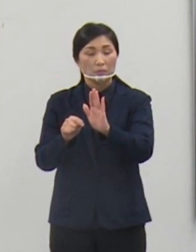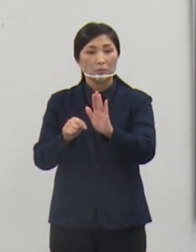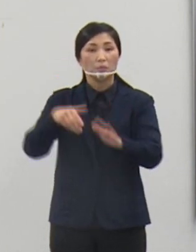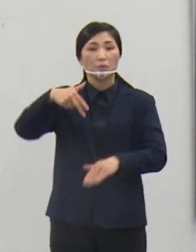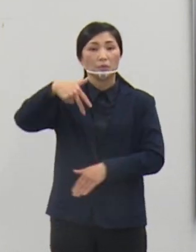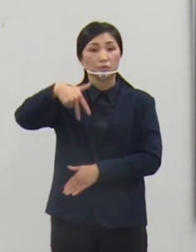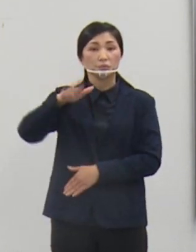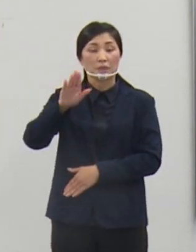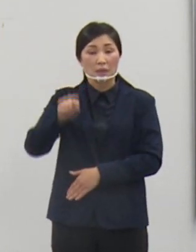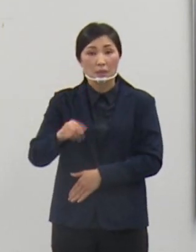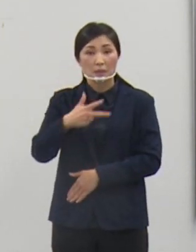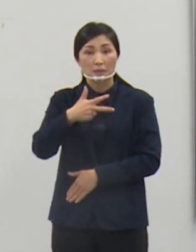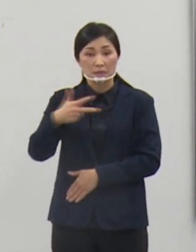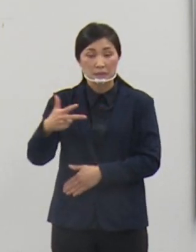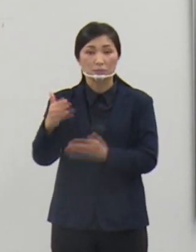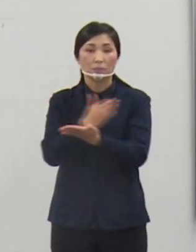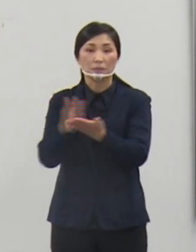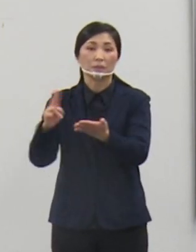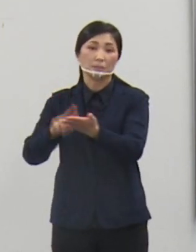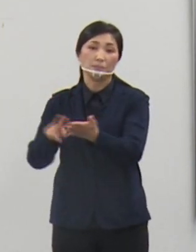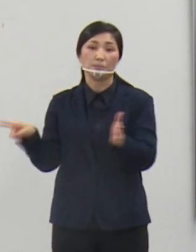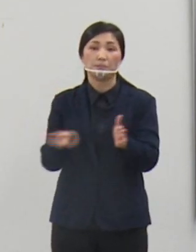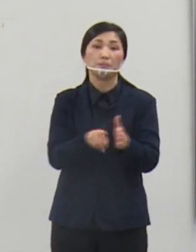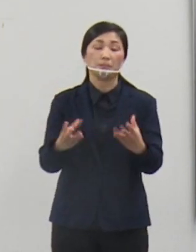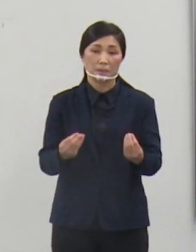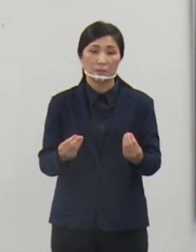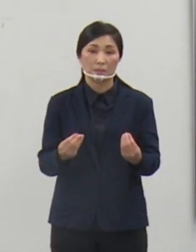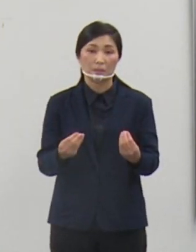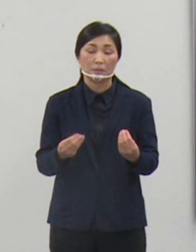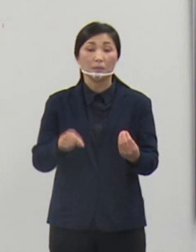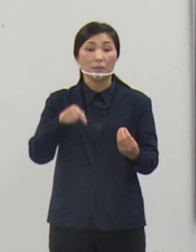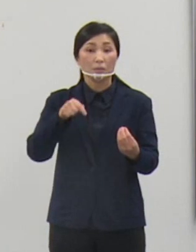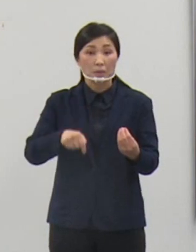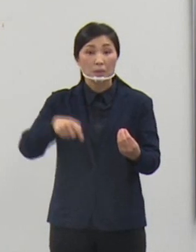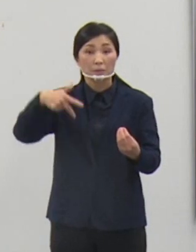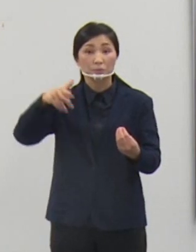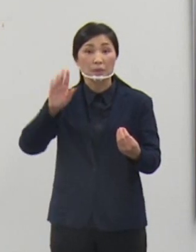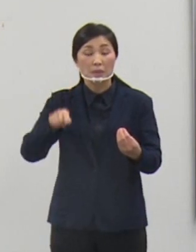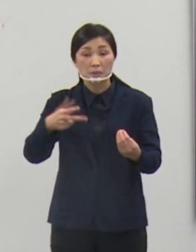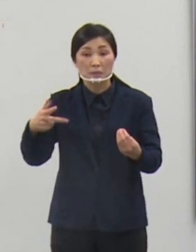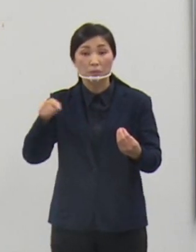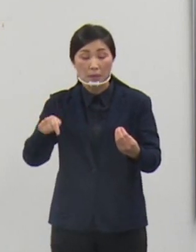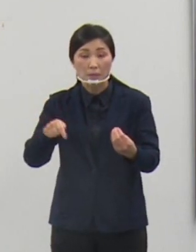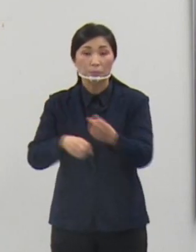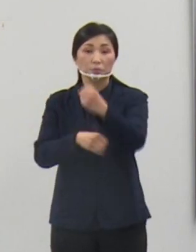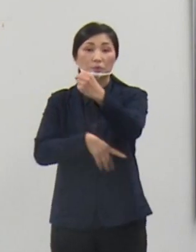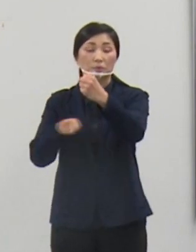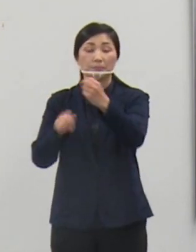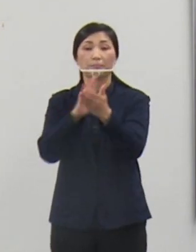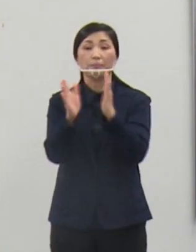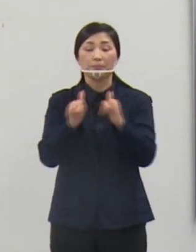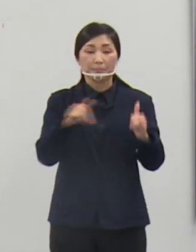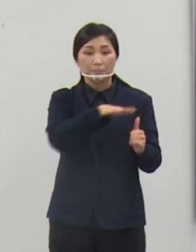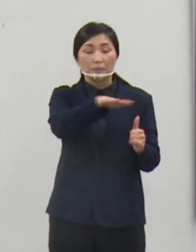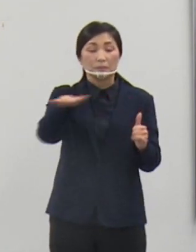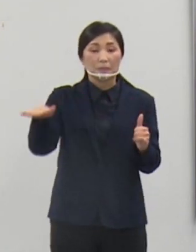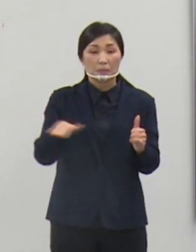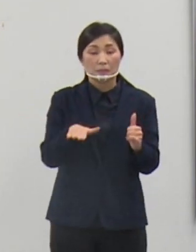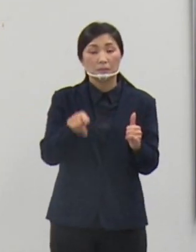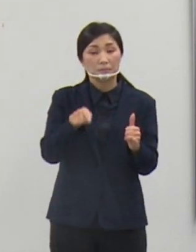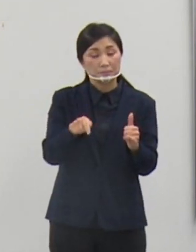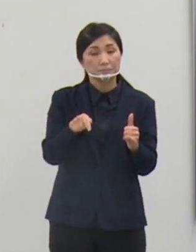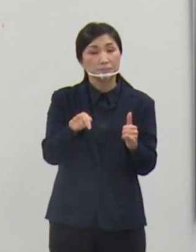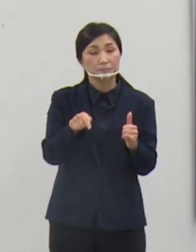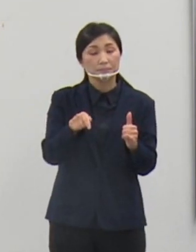判断してまいりました。またこのステージに基づきまして県民の皆様へ本県